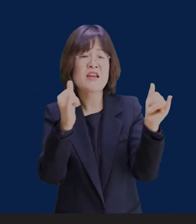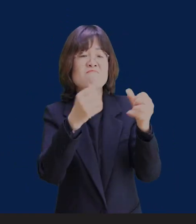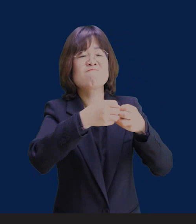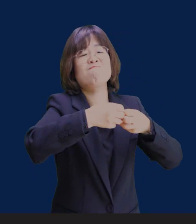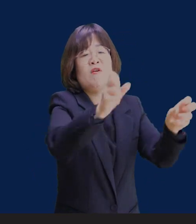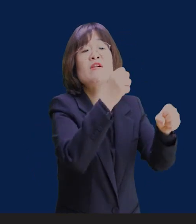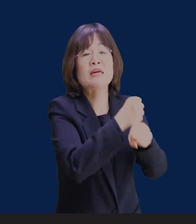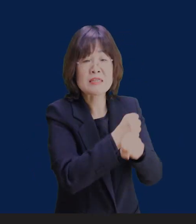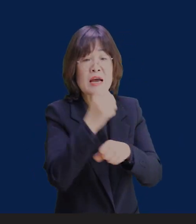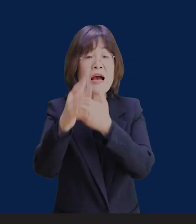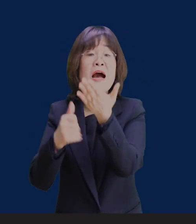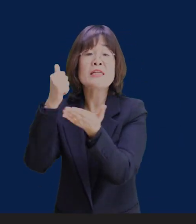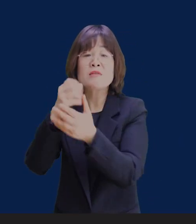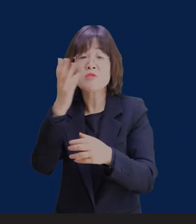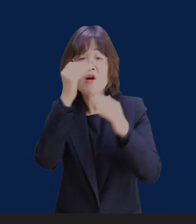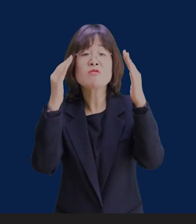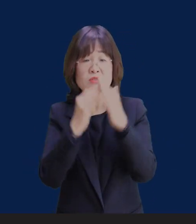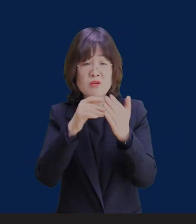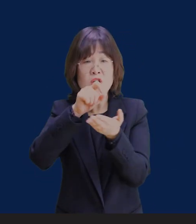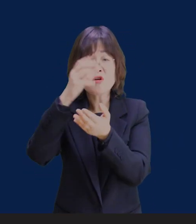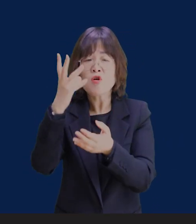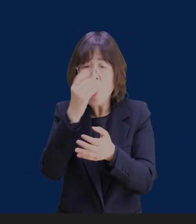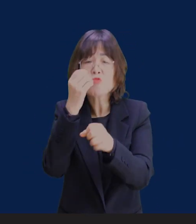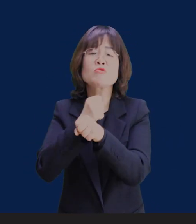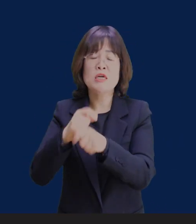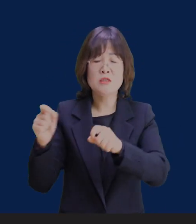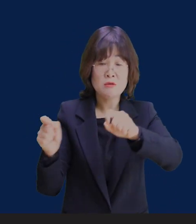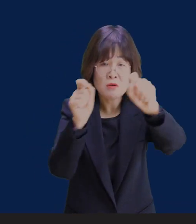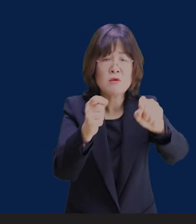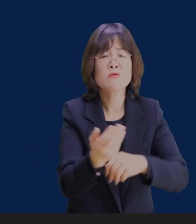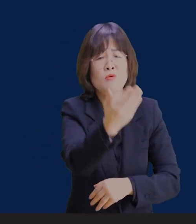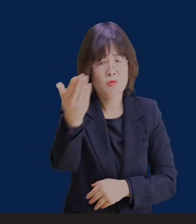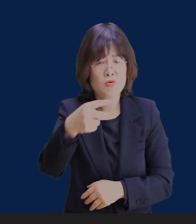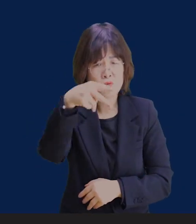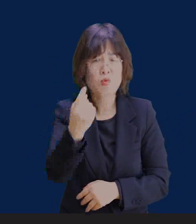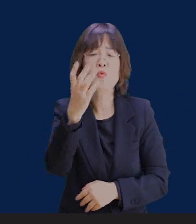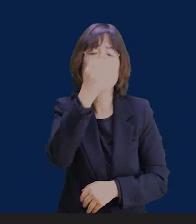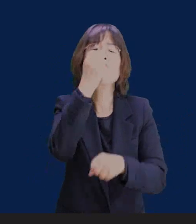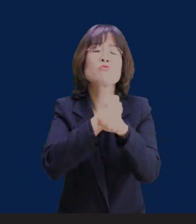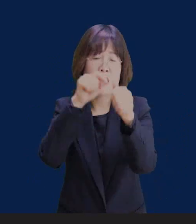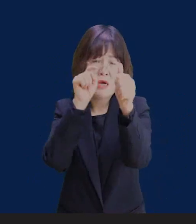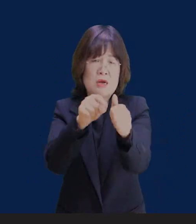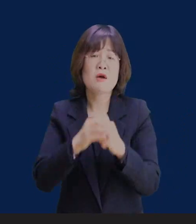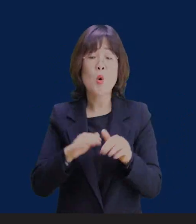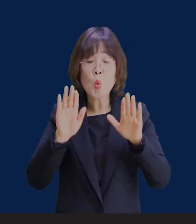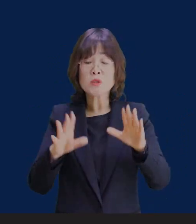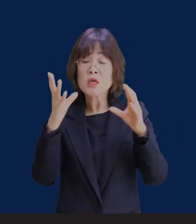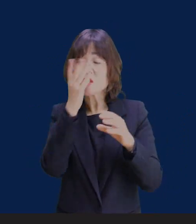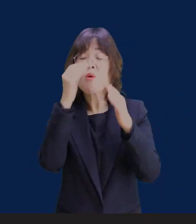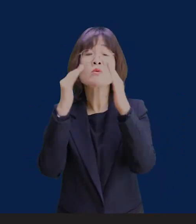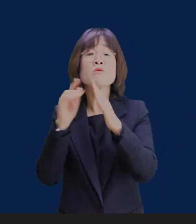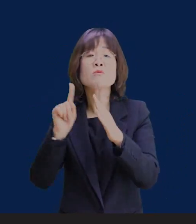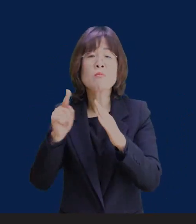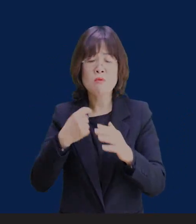멸하시리라. 하나님의 성전은 거룩하니 너희도 그러하니라. 사랑하는 성도 여러분, 오늘날